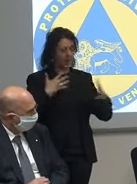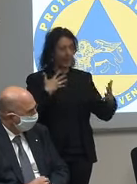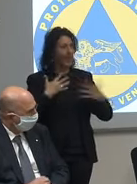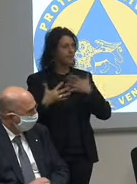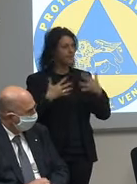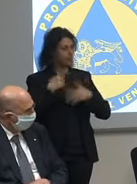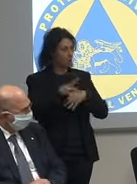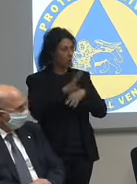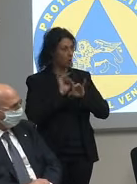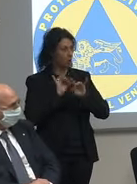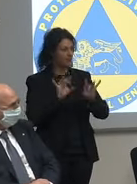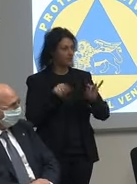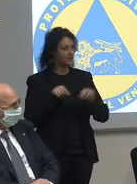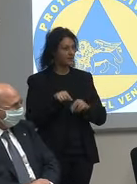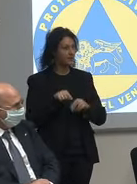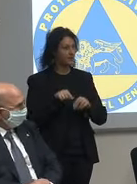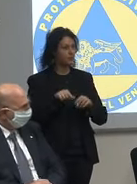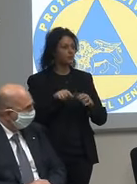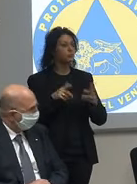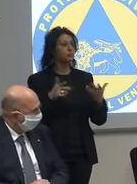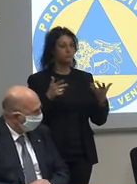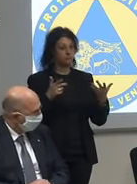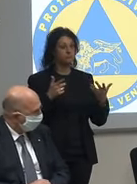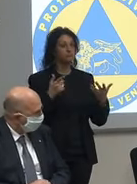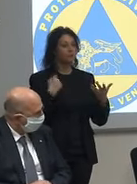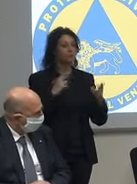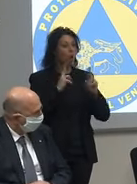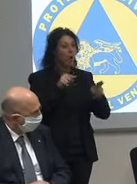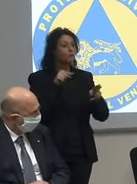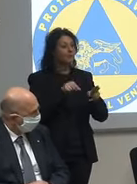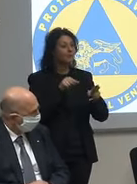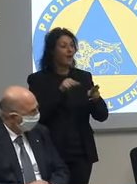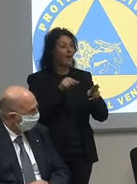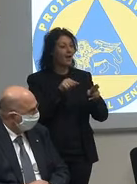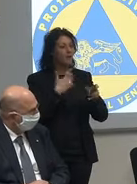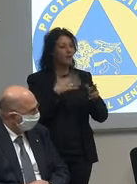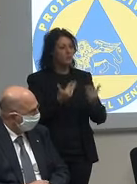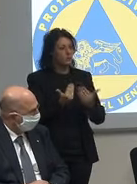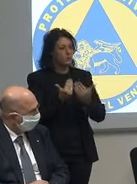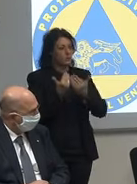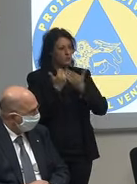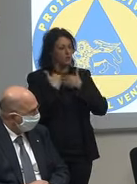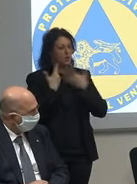è responsabile di un ospedale che ha curato così bene